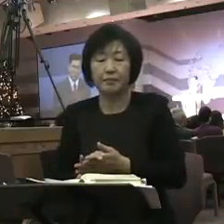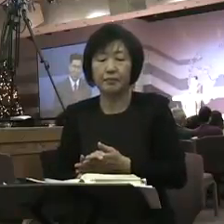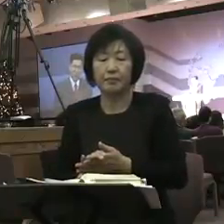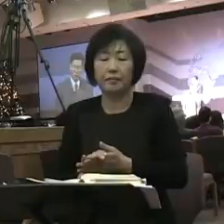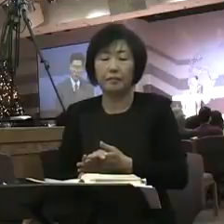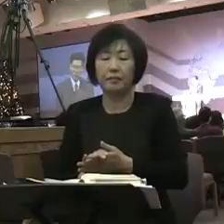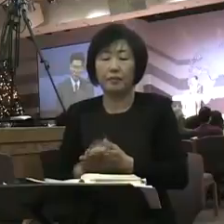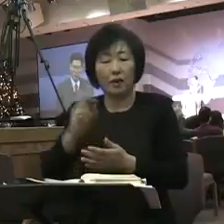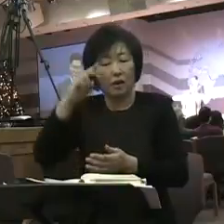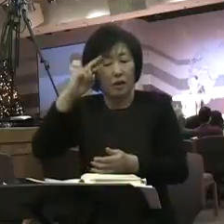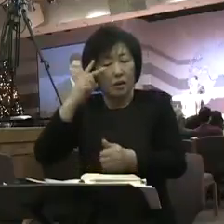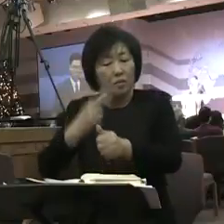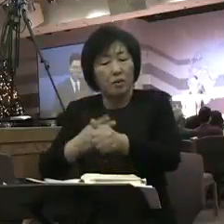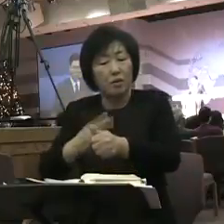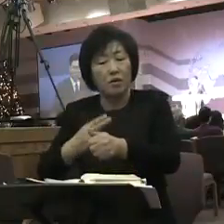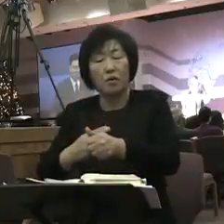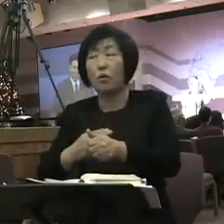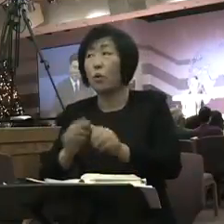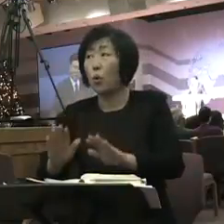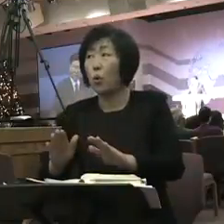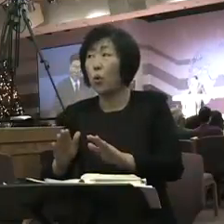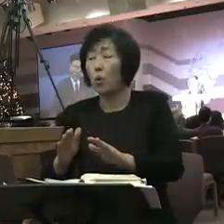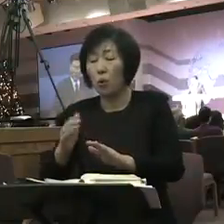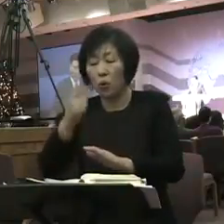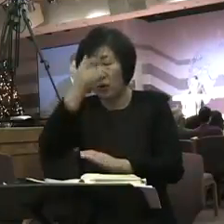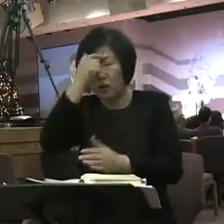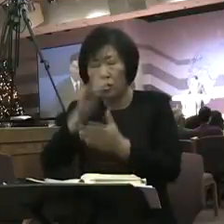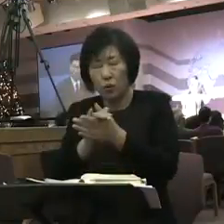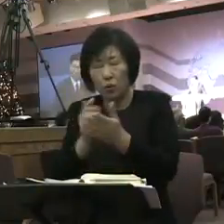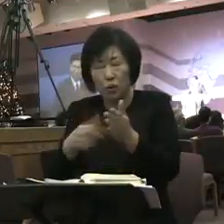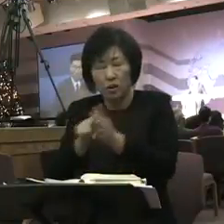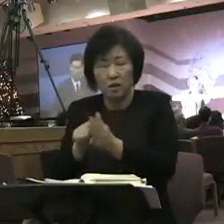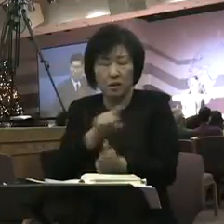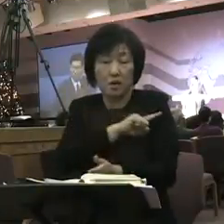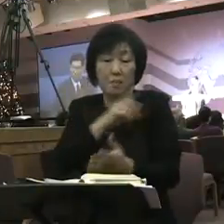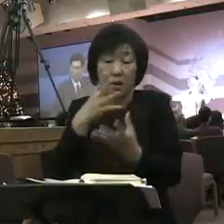여러분 사도 바울이 뭐를 위해서 기도를 제일 많이 했는지 아세요?